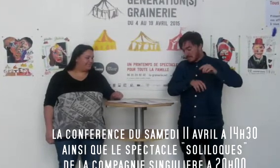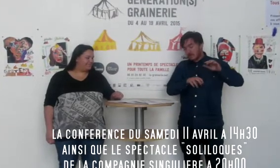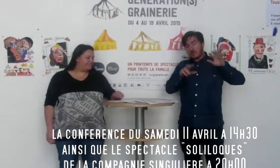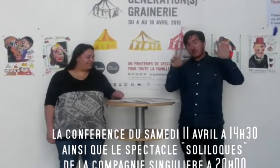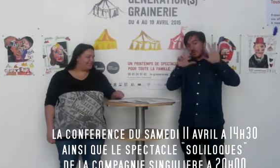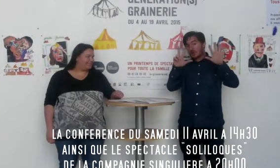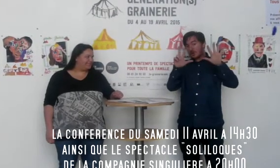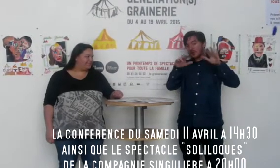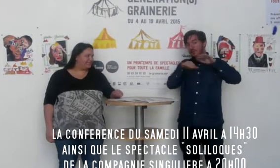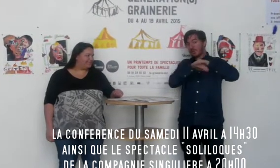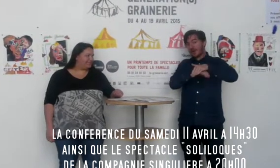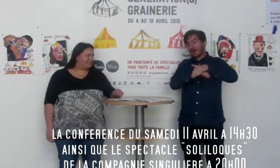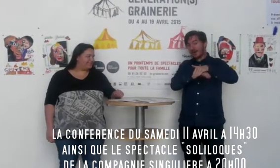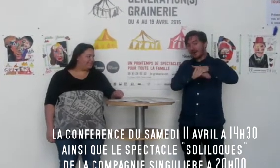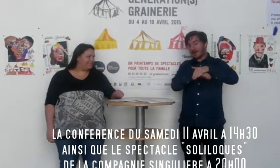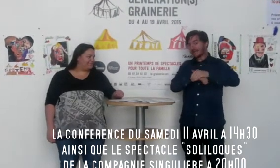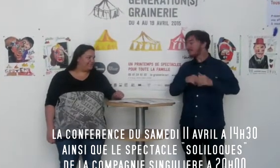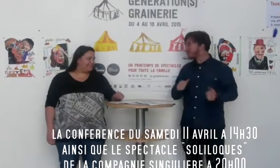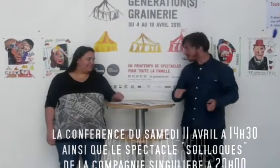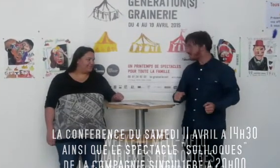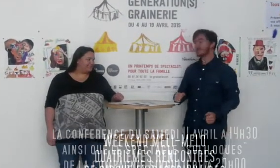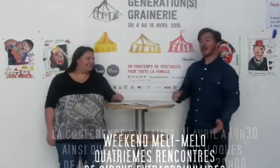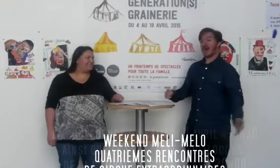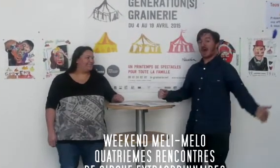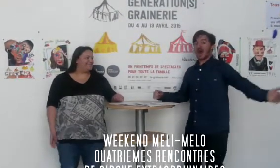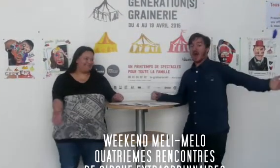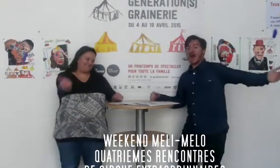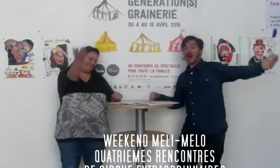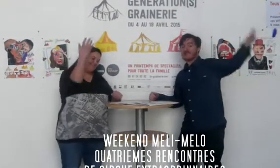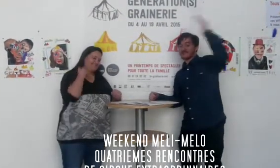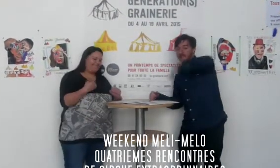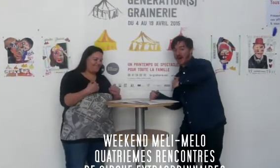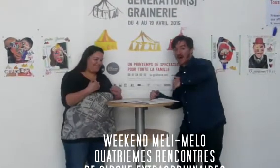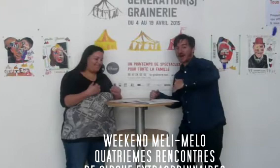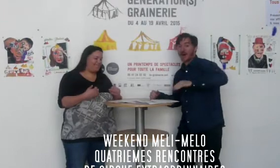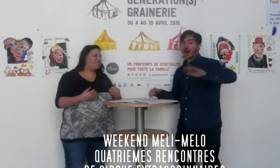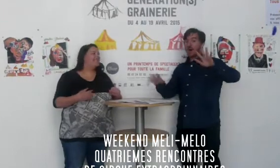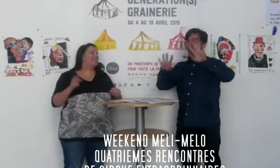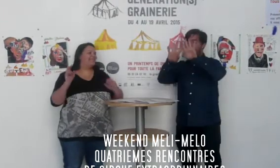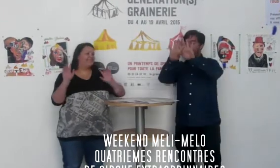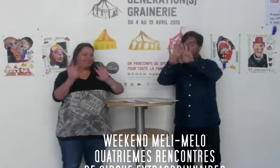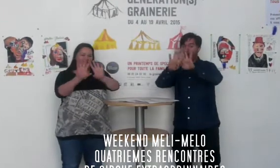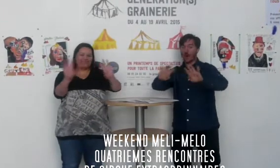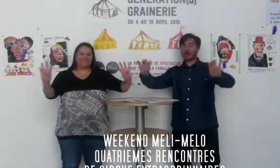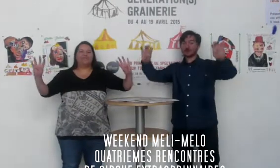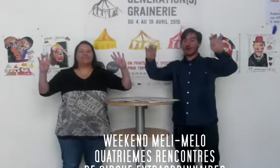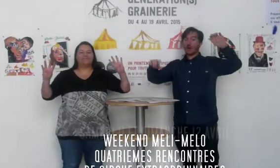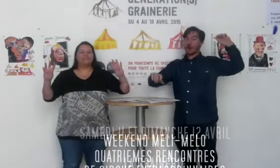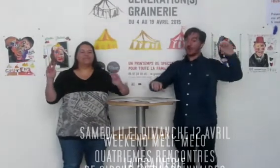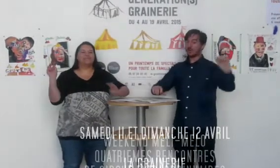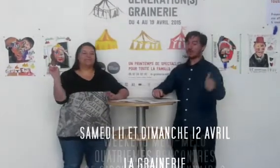2015 à la Grenelle. Venez nombreux, merci, au revoir.